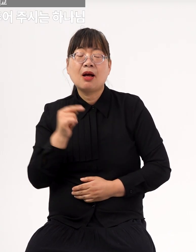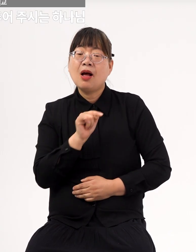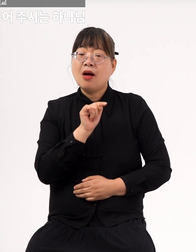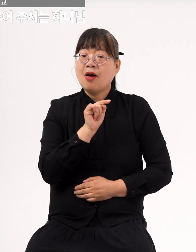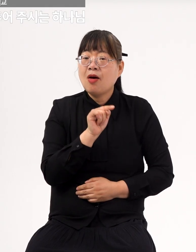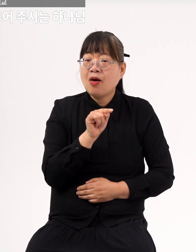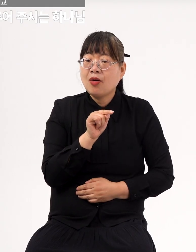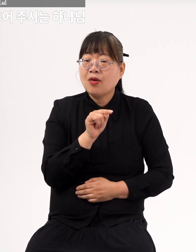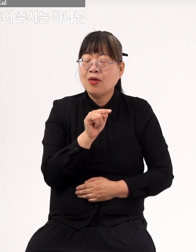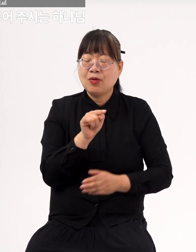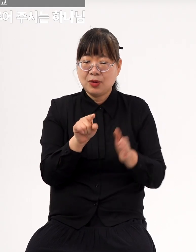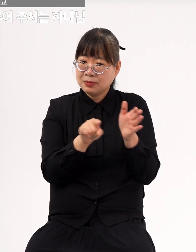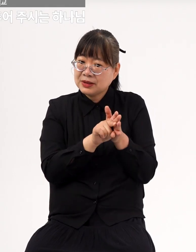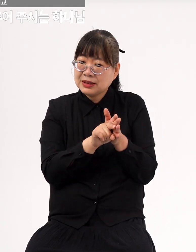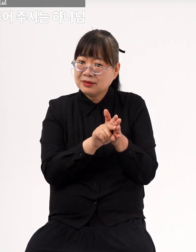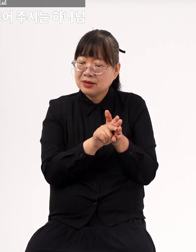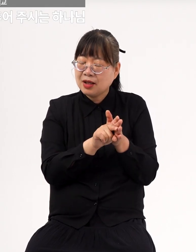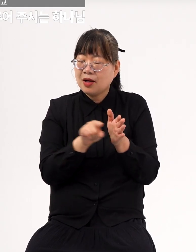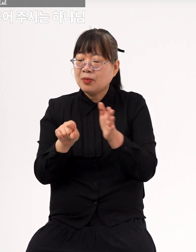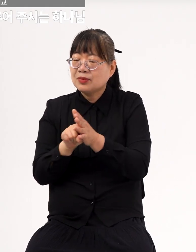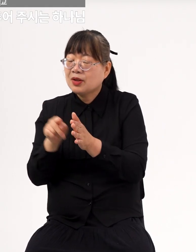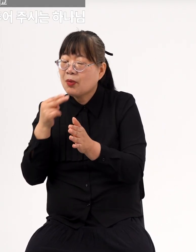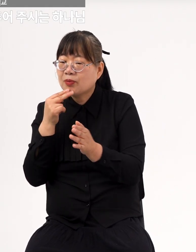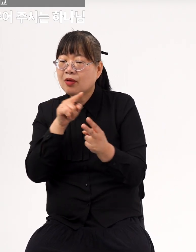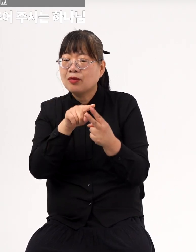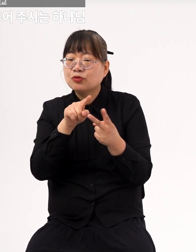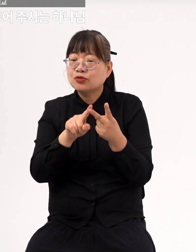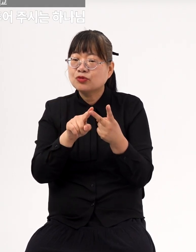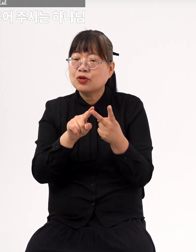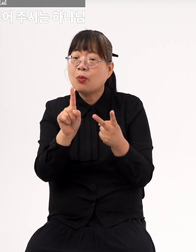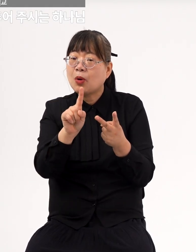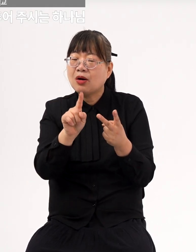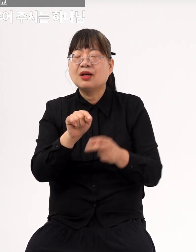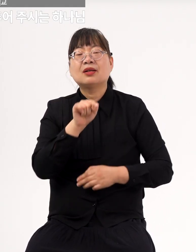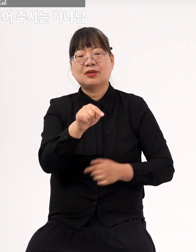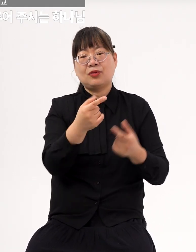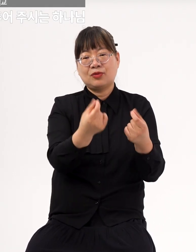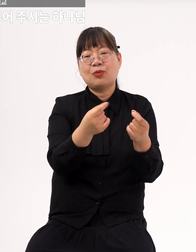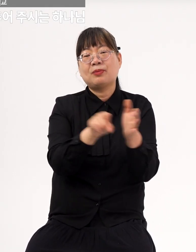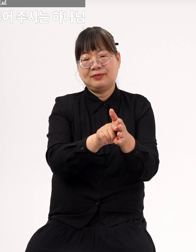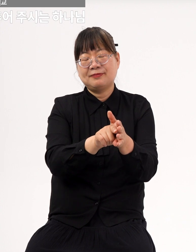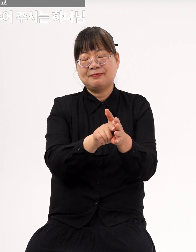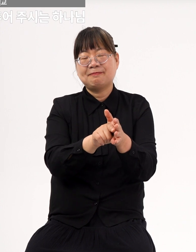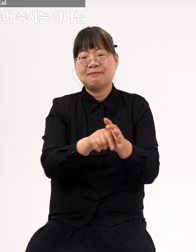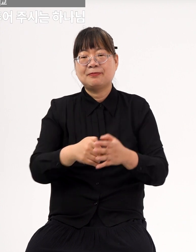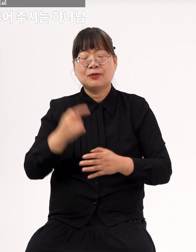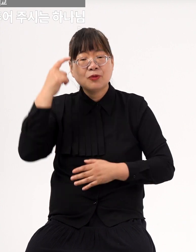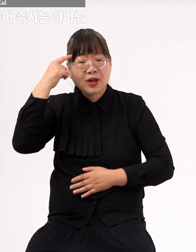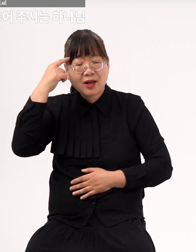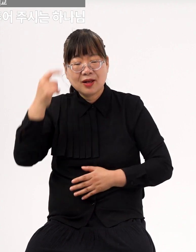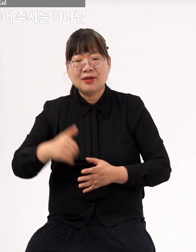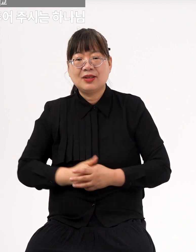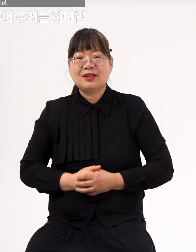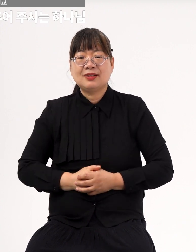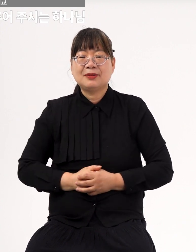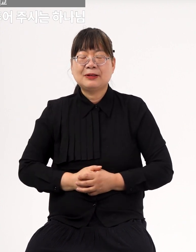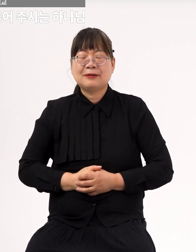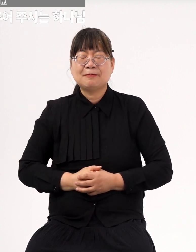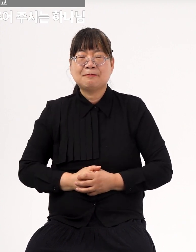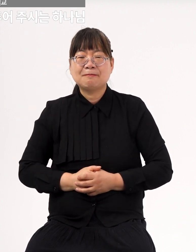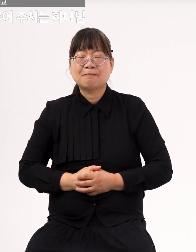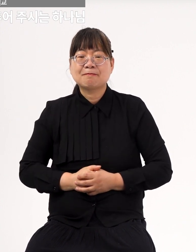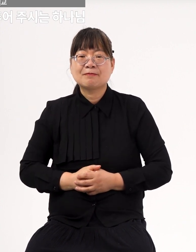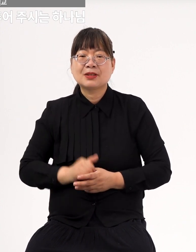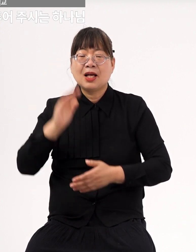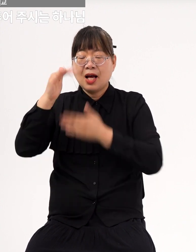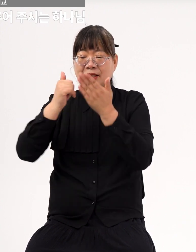이것도 믿음입니까? 불신입니까? 이것도 믿음이에요. 왜? 치열하게